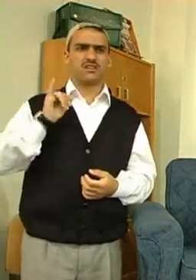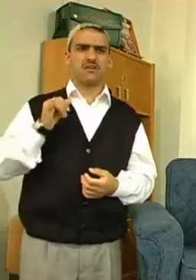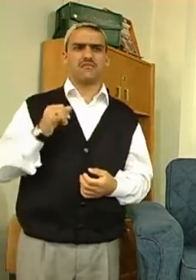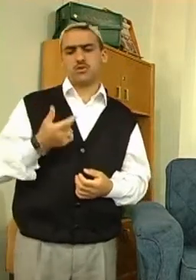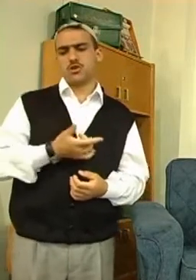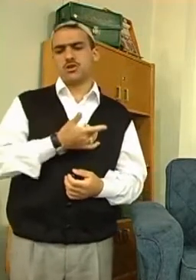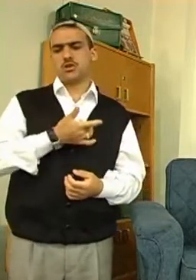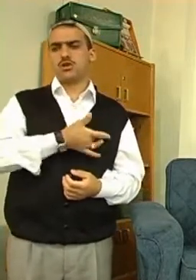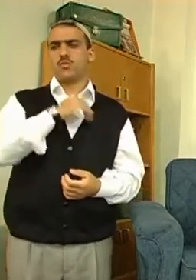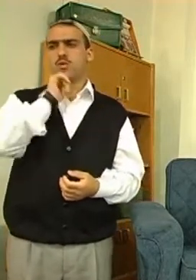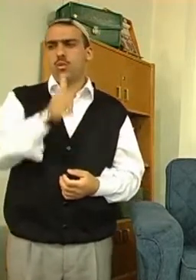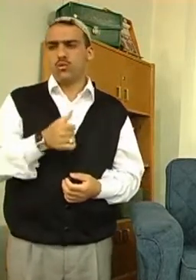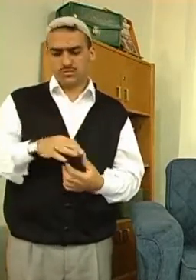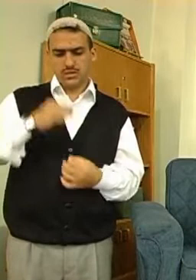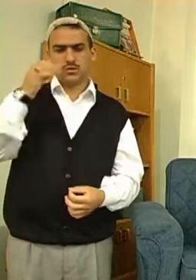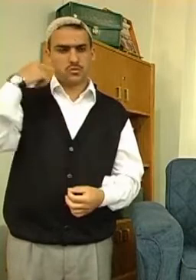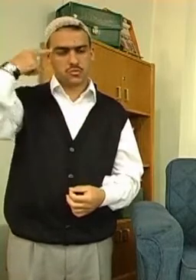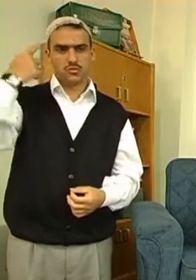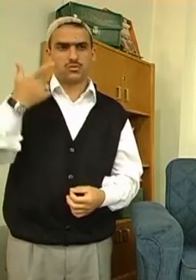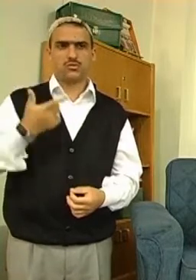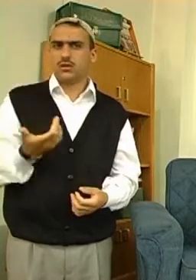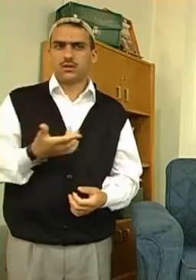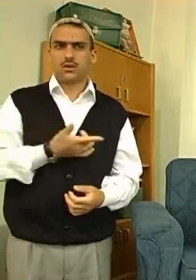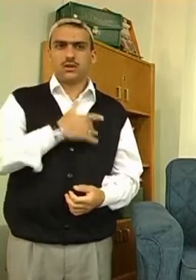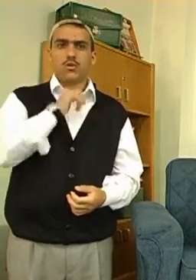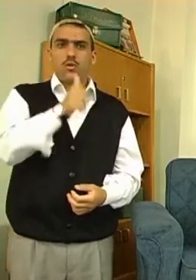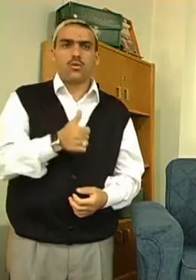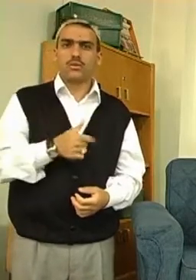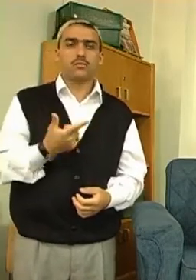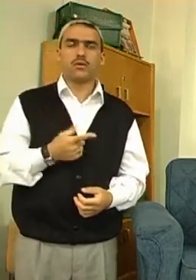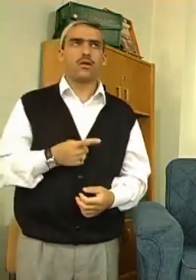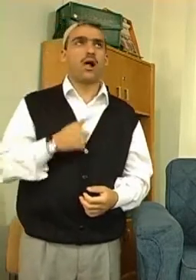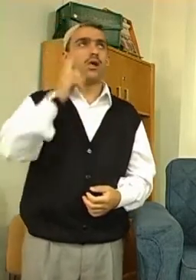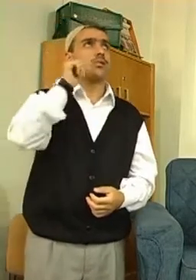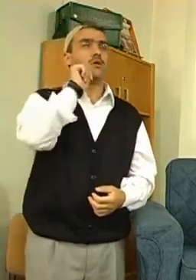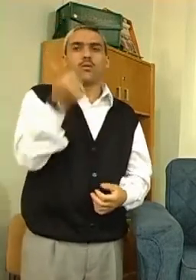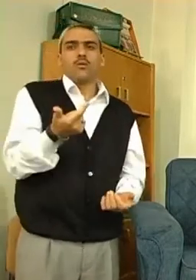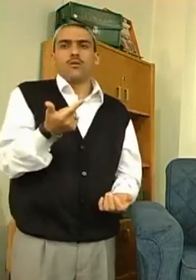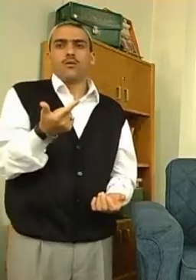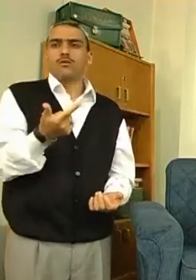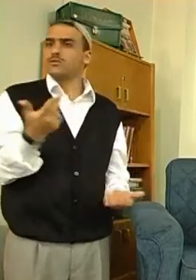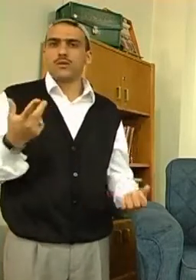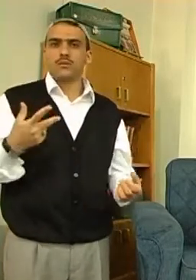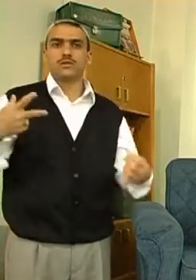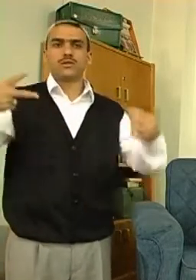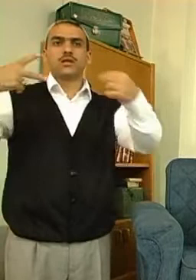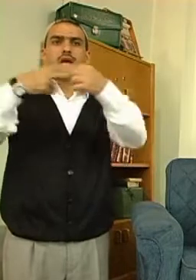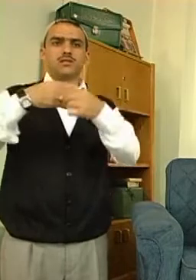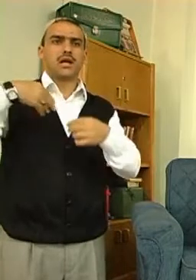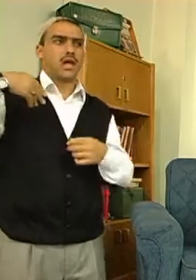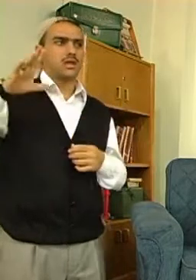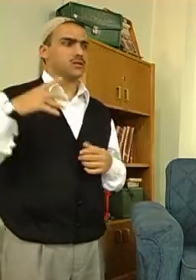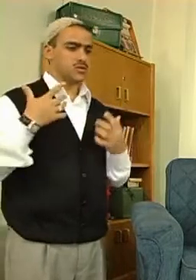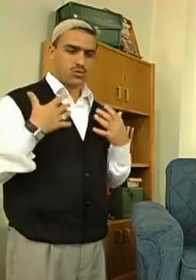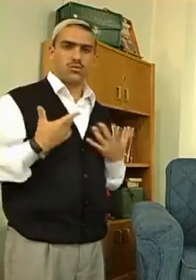canlı. Değil mi? Evet. Kıymeti dahi yalnız madde itibariyle